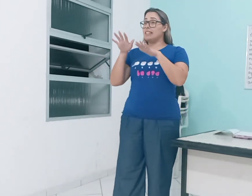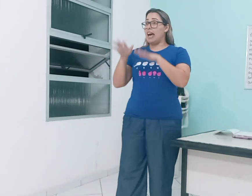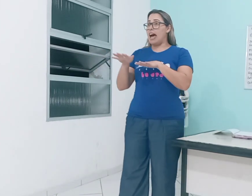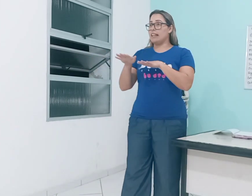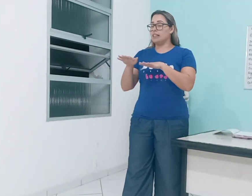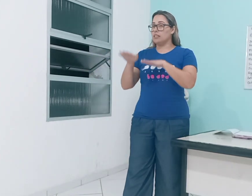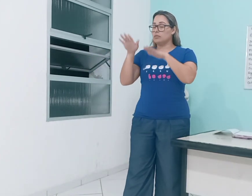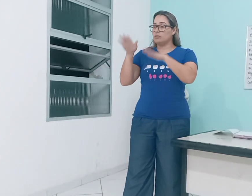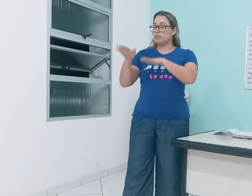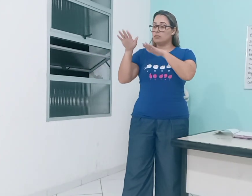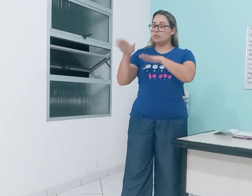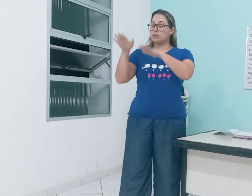passeata,